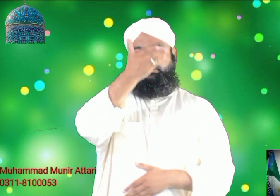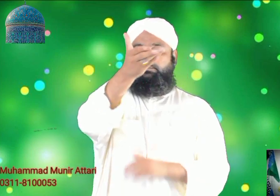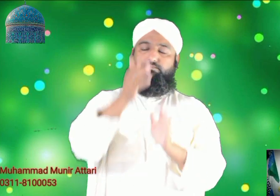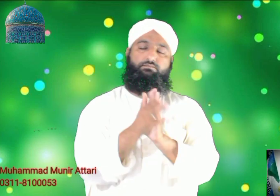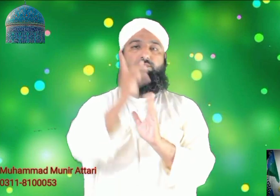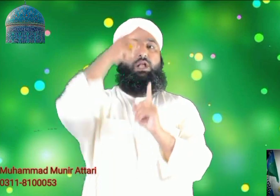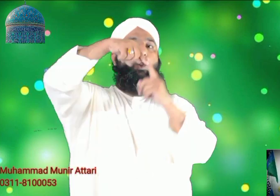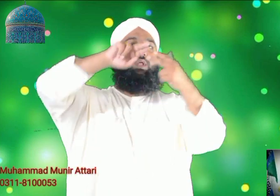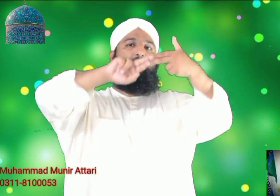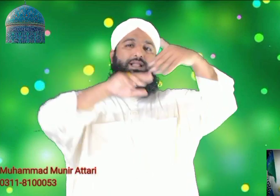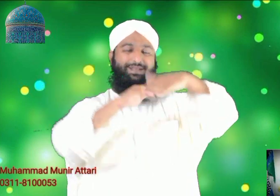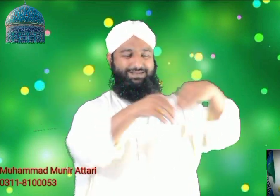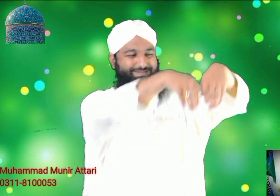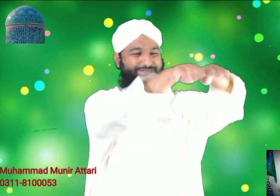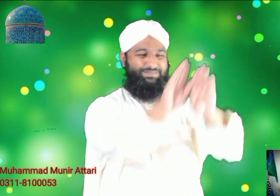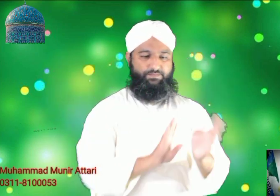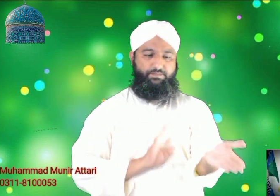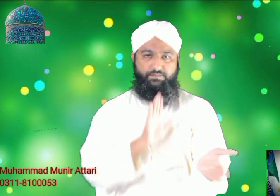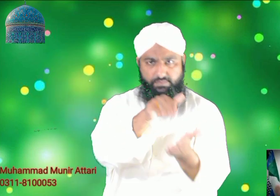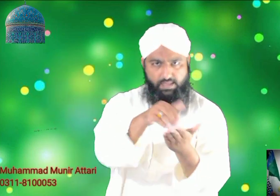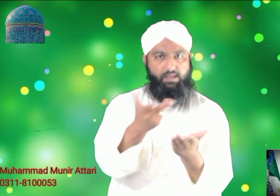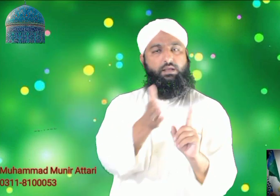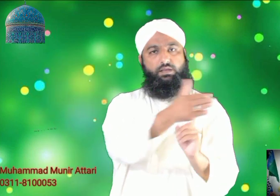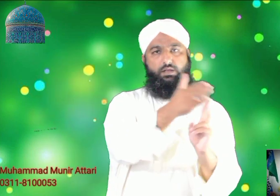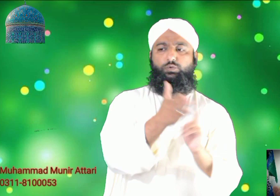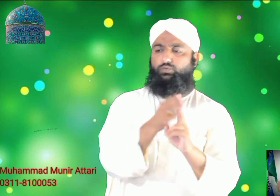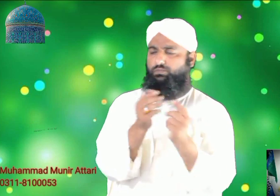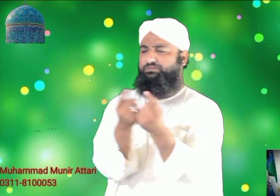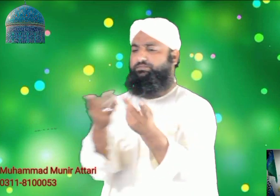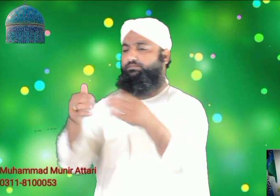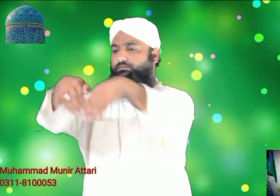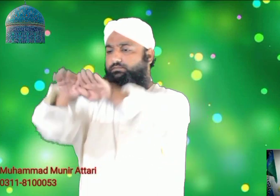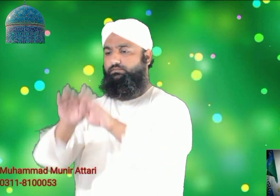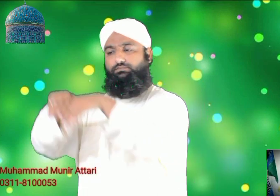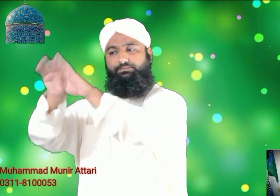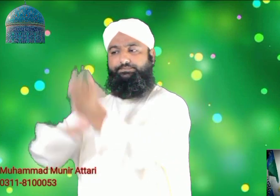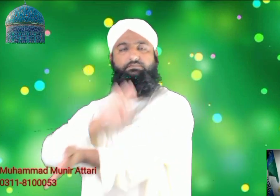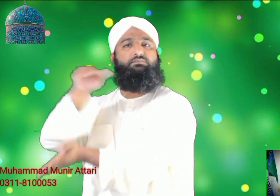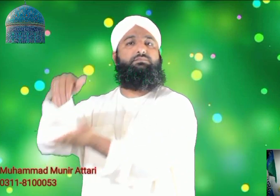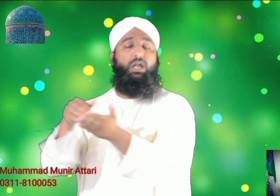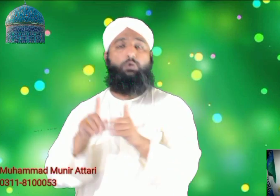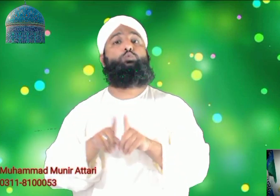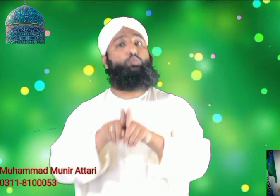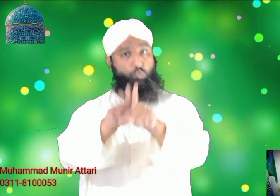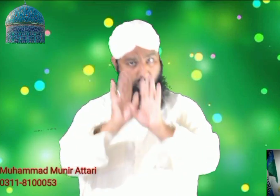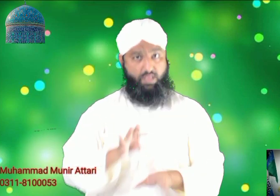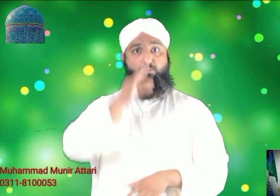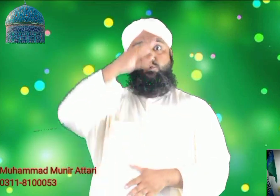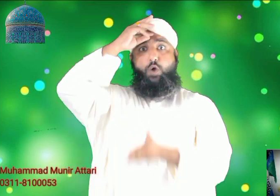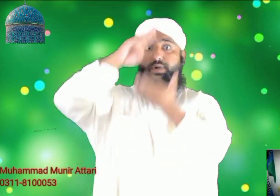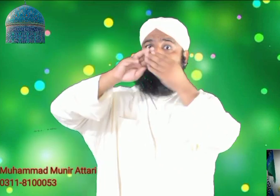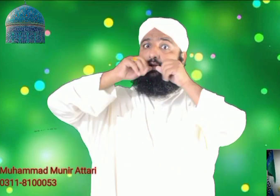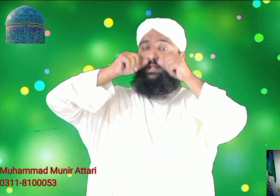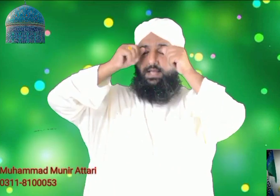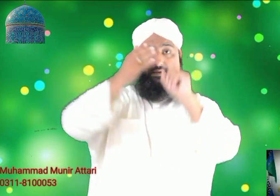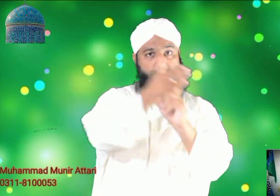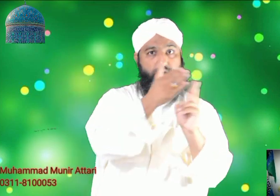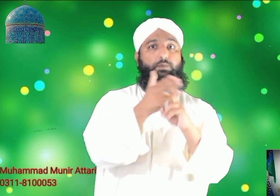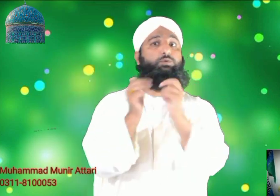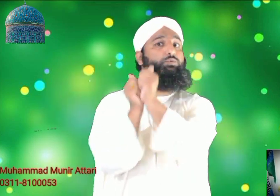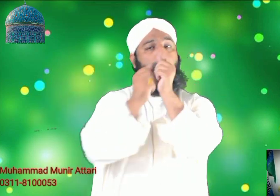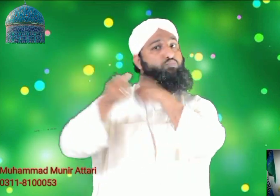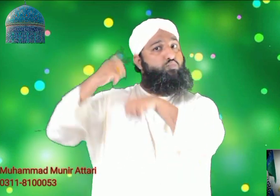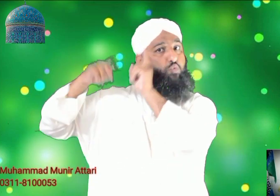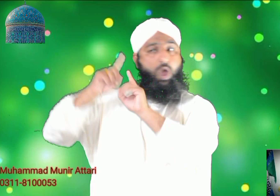مزارات پر جانا، قبرستان پر جانا، یہ سنت ہے، اور یہ صحابہ اور پیارے آقا علیہ الصلوۃ والسلام کا طریقہ بھی ہے. حضرت سعد